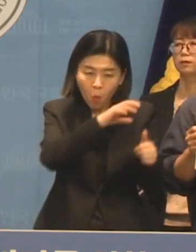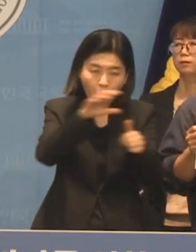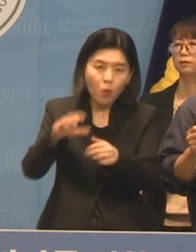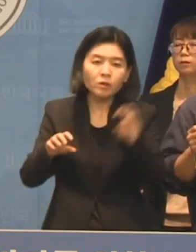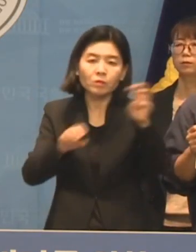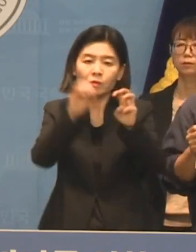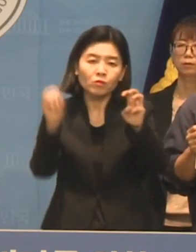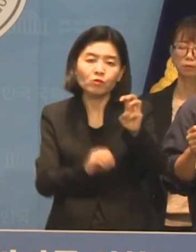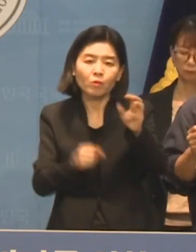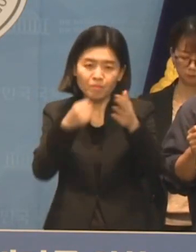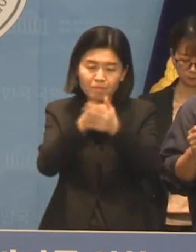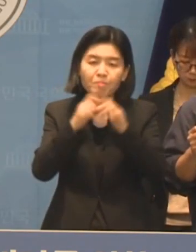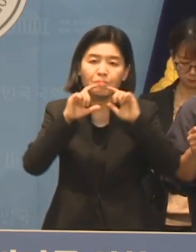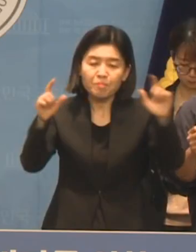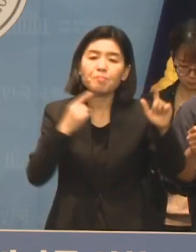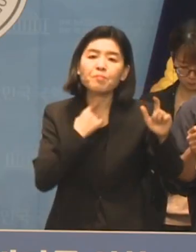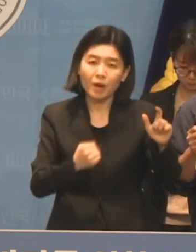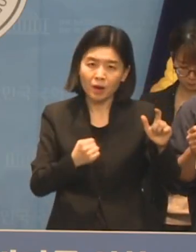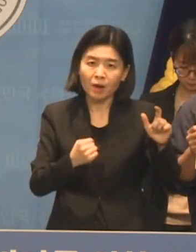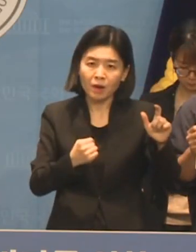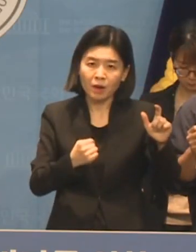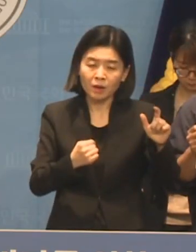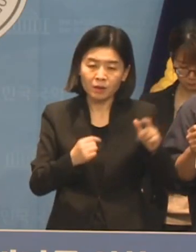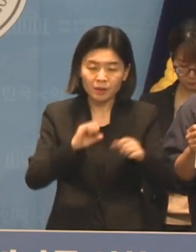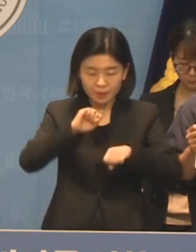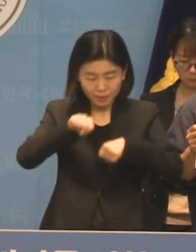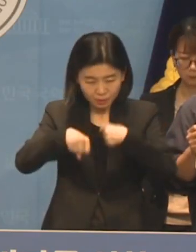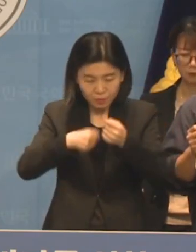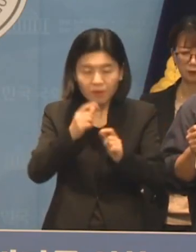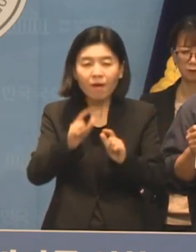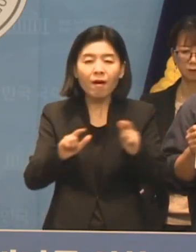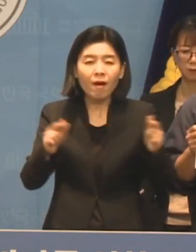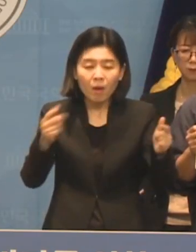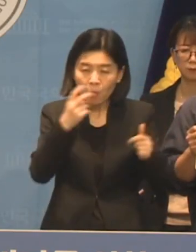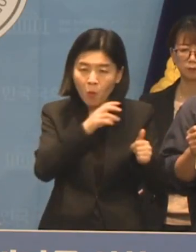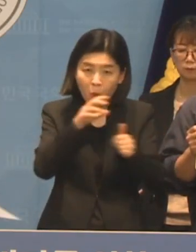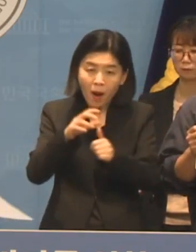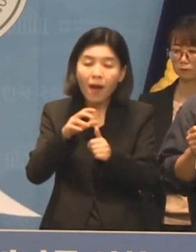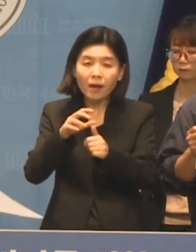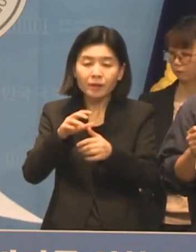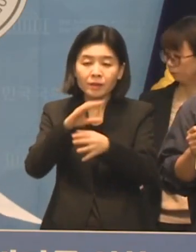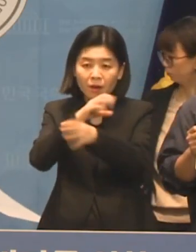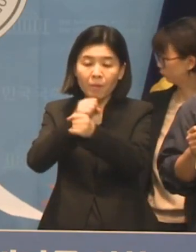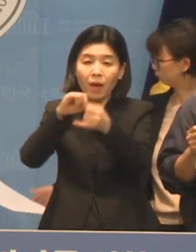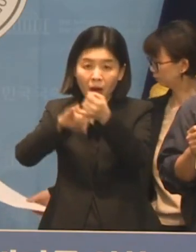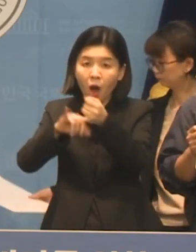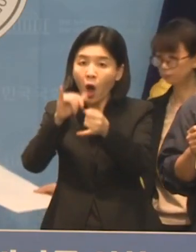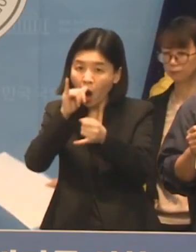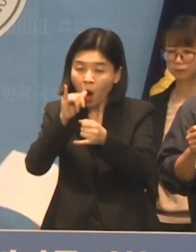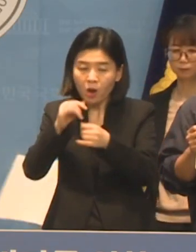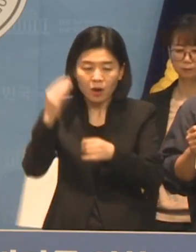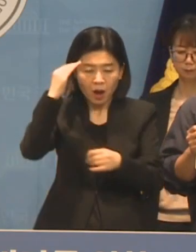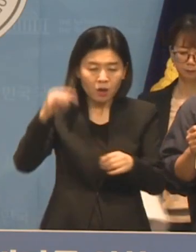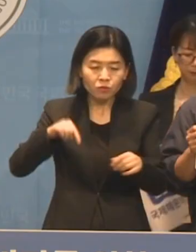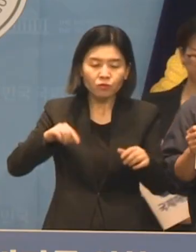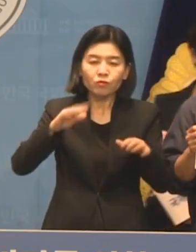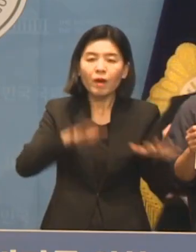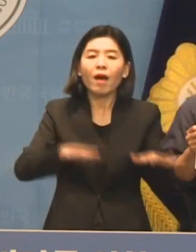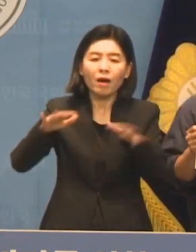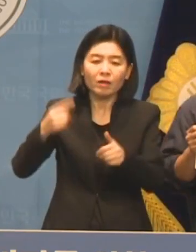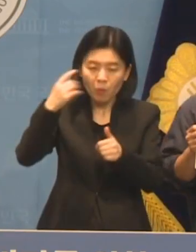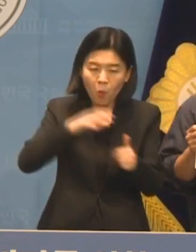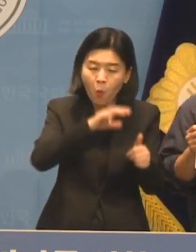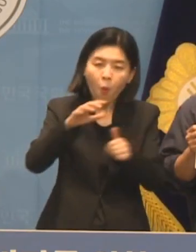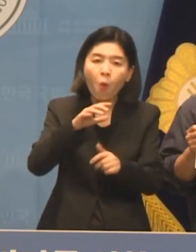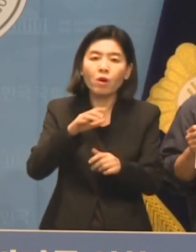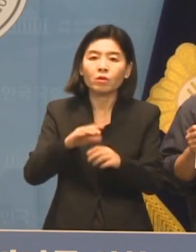아니라 공해상 생물다양성 보호를 주요 목표로 하는 BBNJ 협약을 비준하여 공해에서의 해양보호구역 확대에도